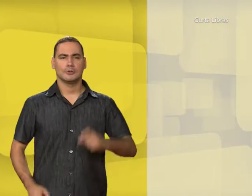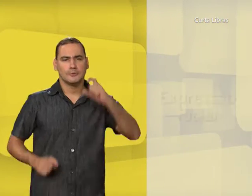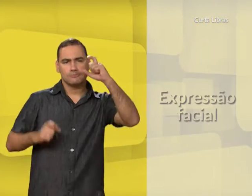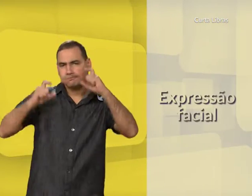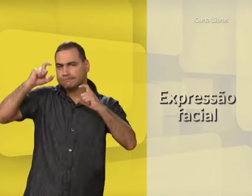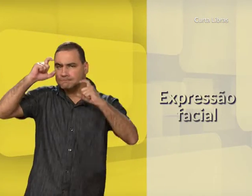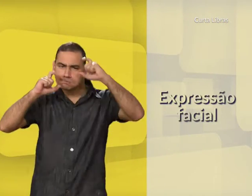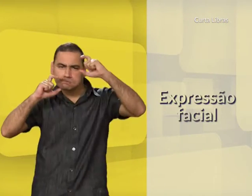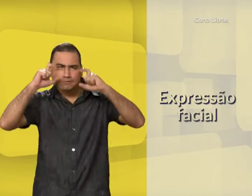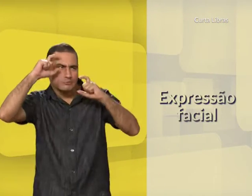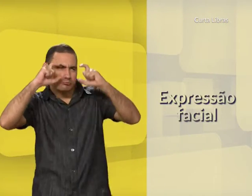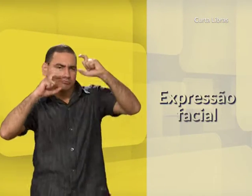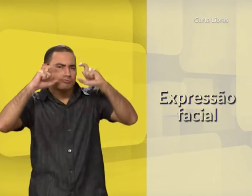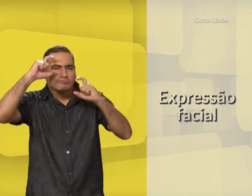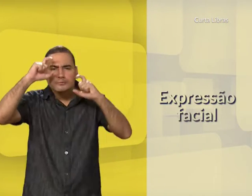Expressão facial. Expressão